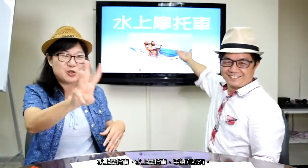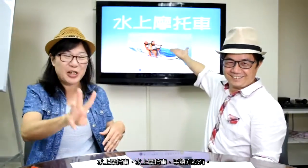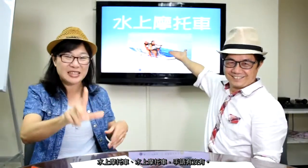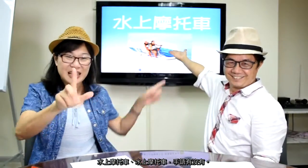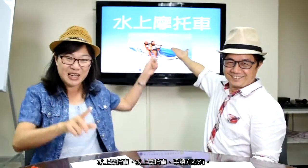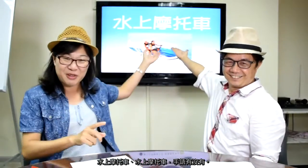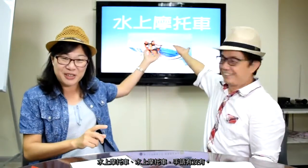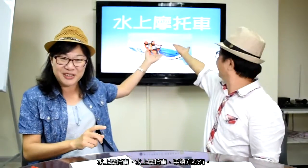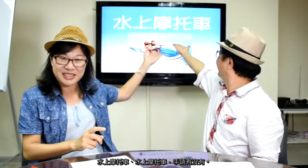水上摩托车，